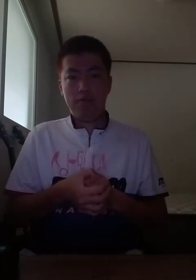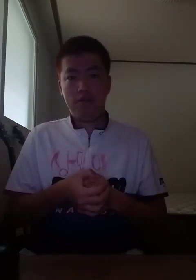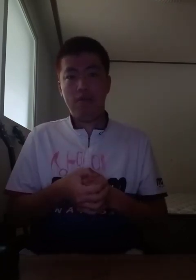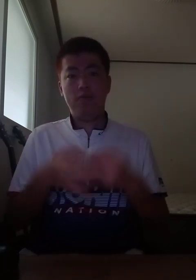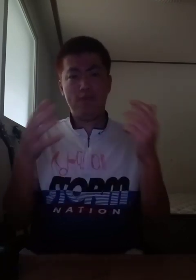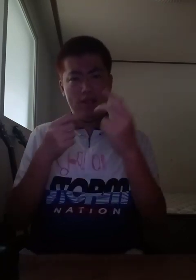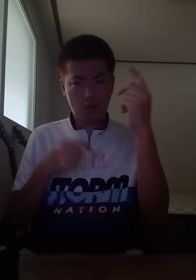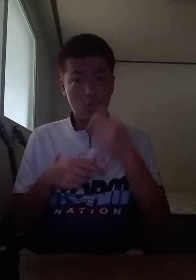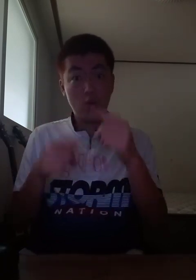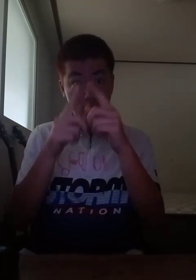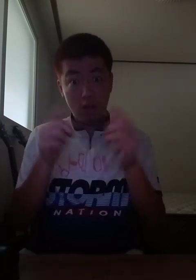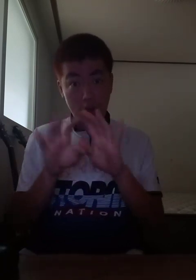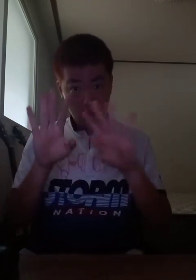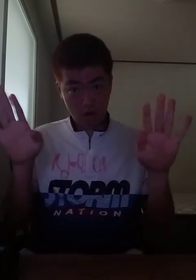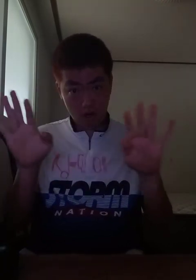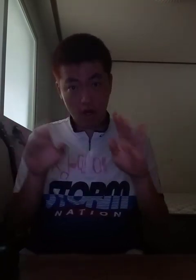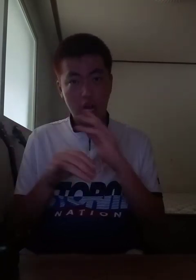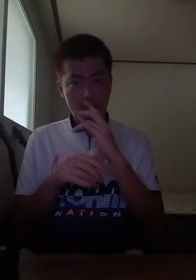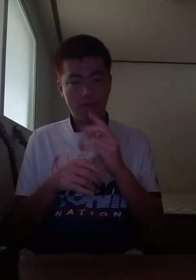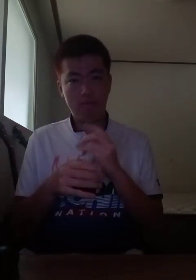마치 놀이공원 문이 열린 듯합니다.